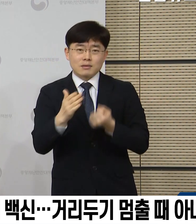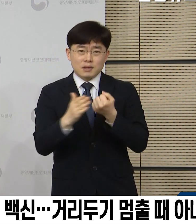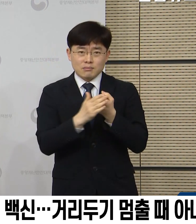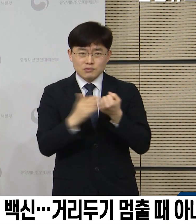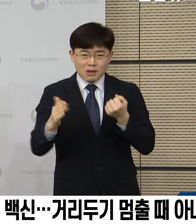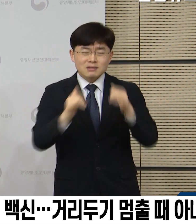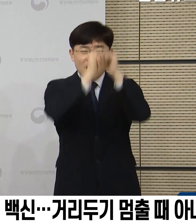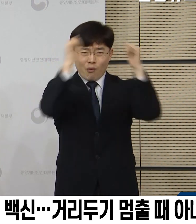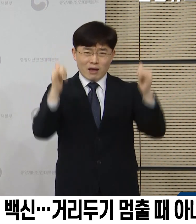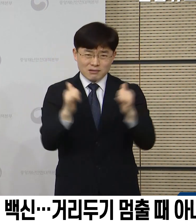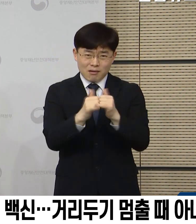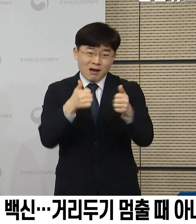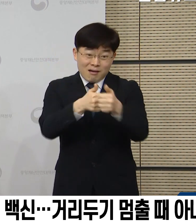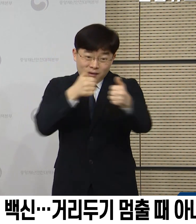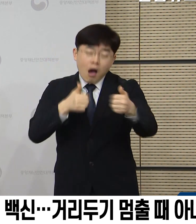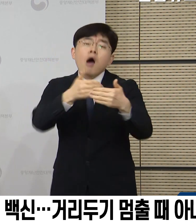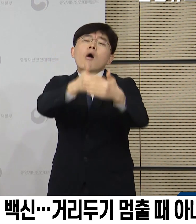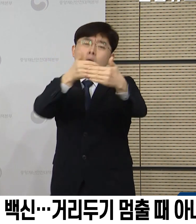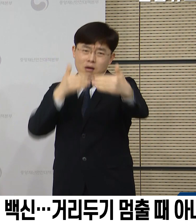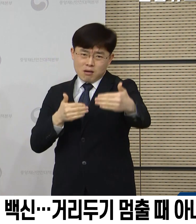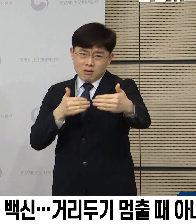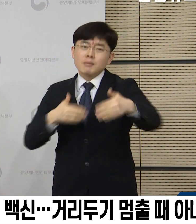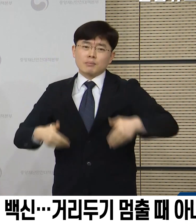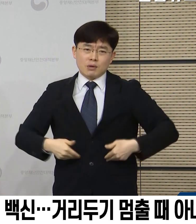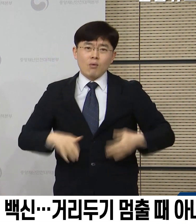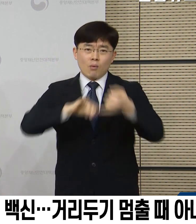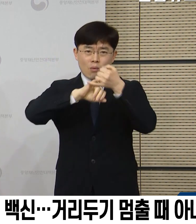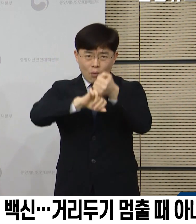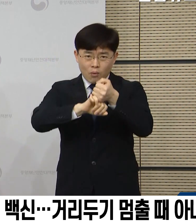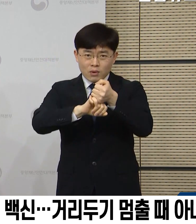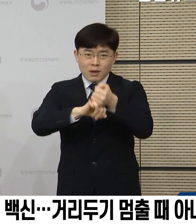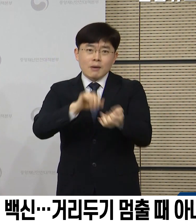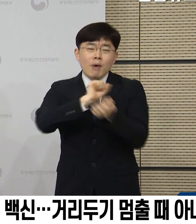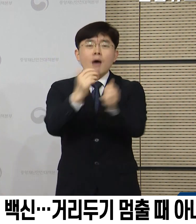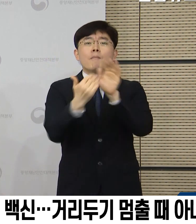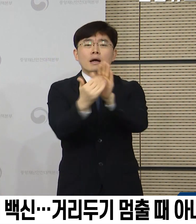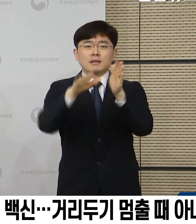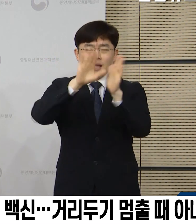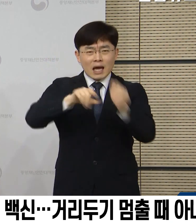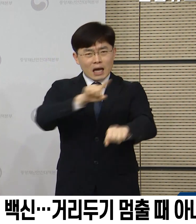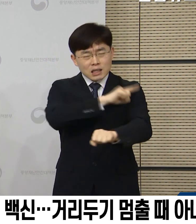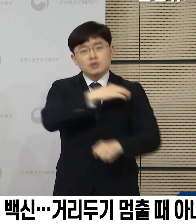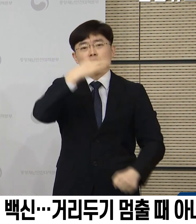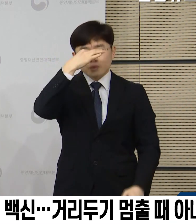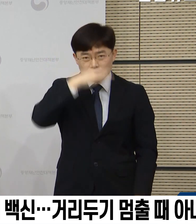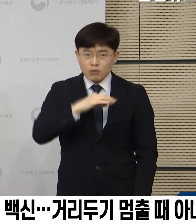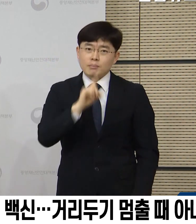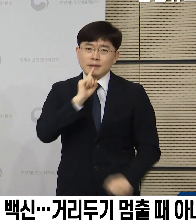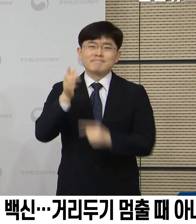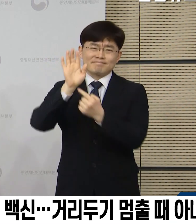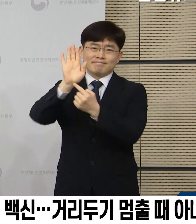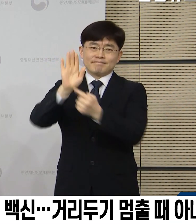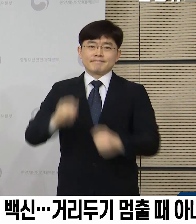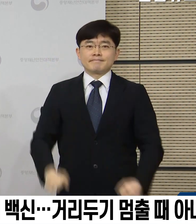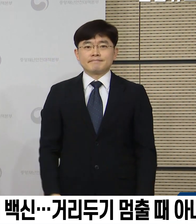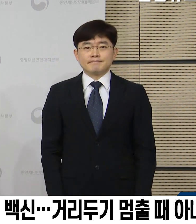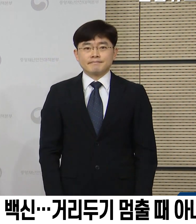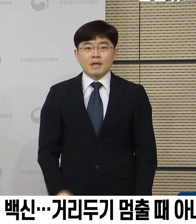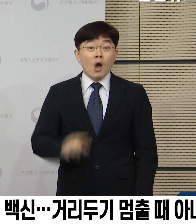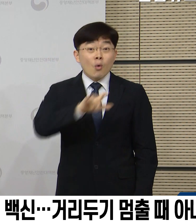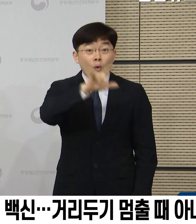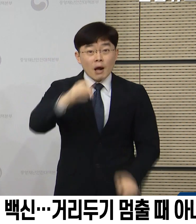사회적 거리두기는 코로나19의 확산을 막는 방역의 핵심이라고 강조하셨습니다. 코로나19